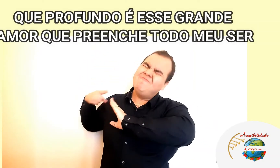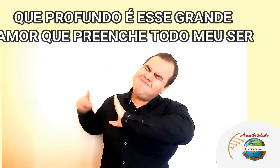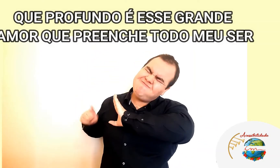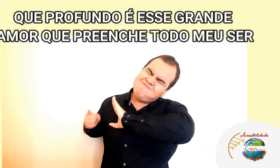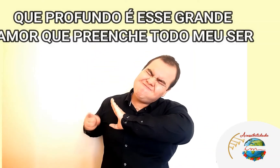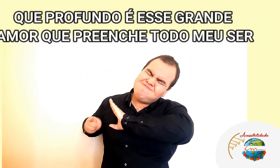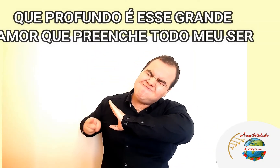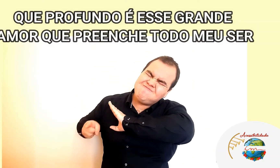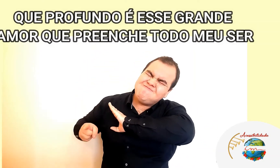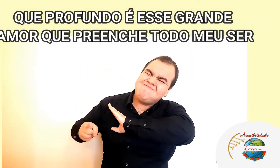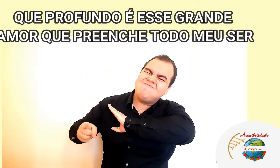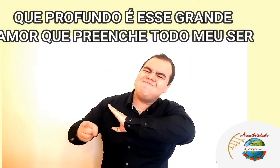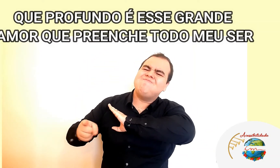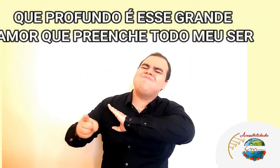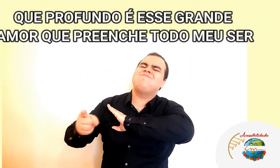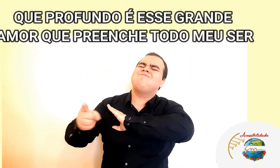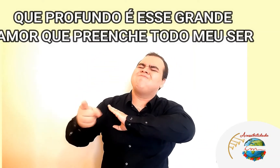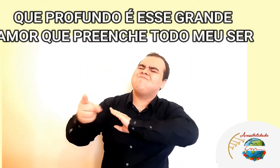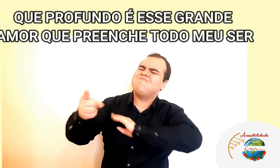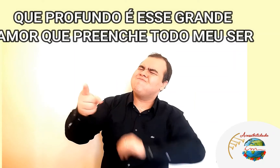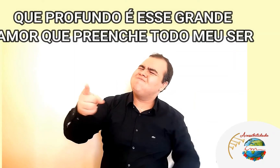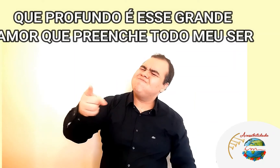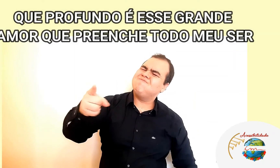é este grande amor